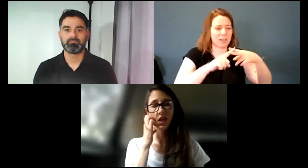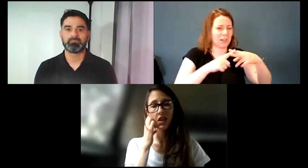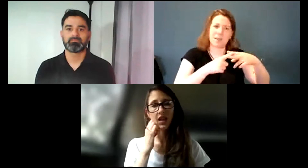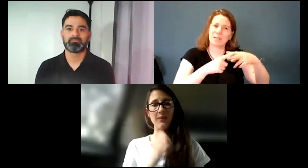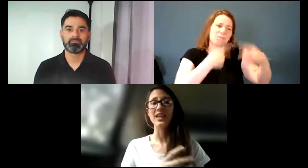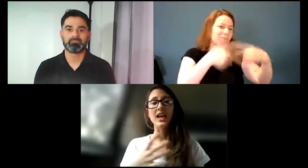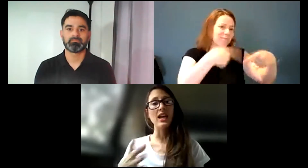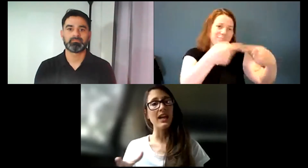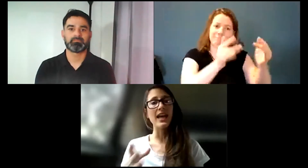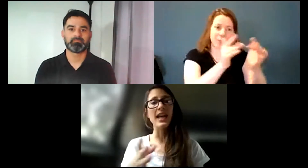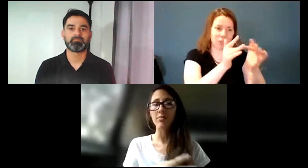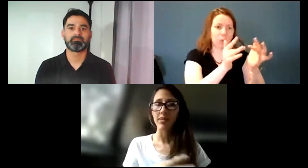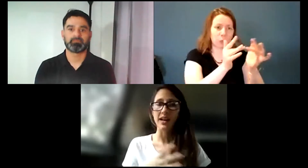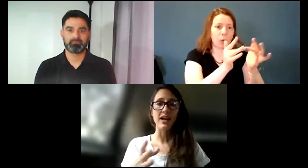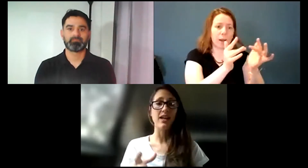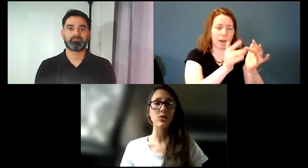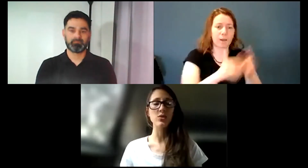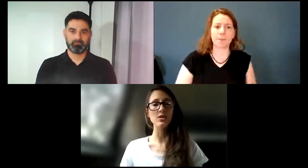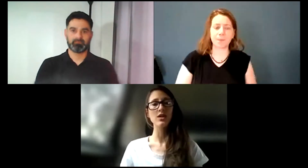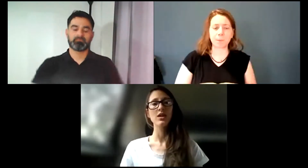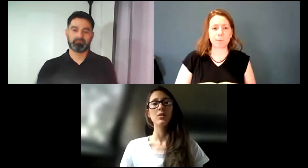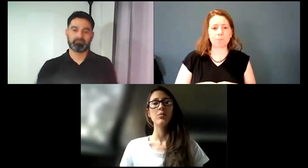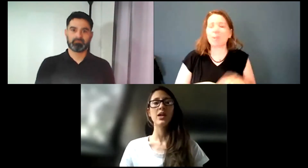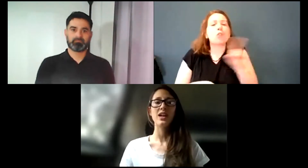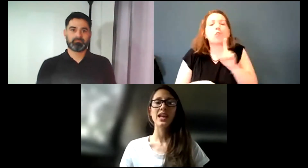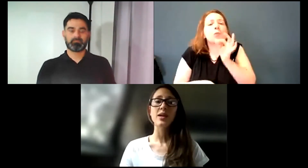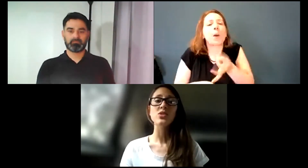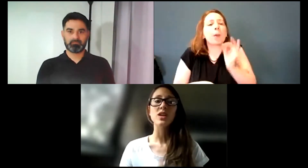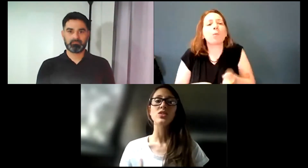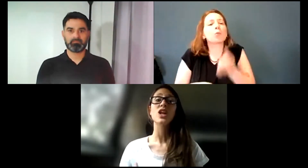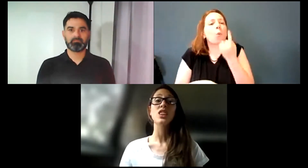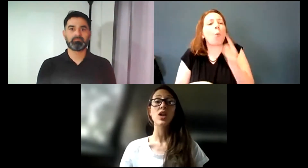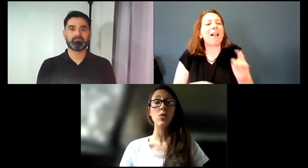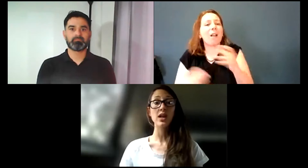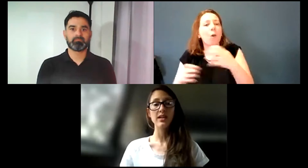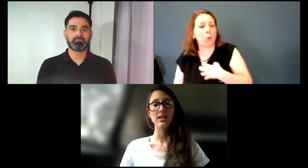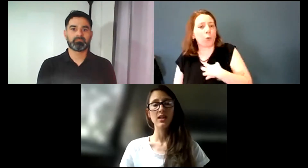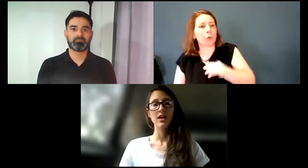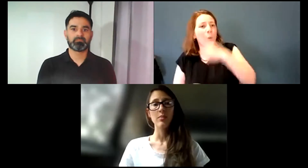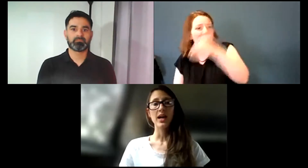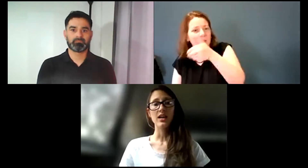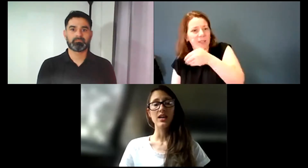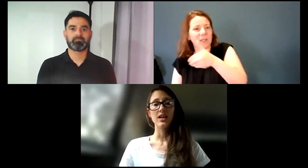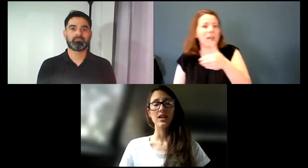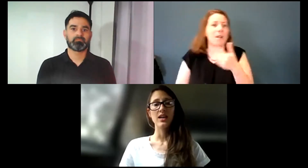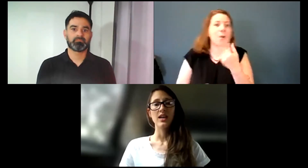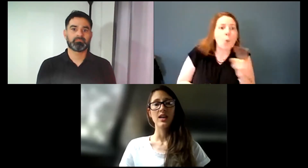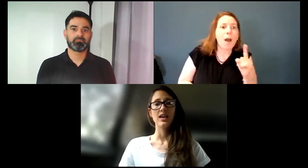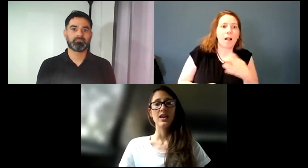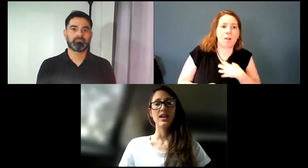de qué para cada curso, pero le iremos encontrando la vuelta para que